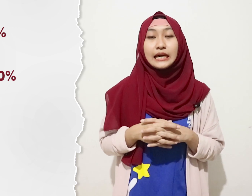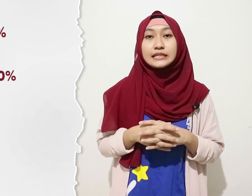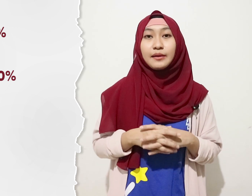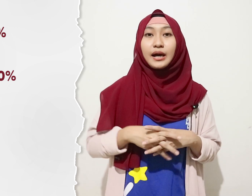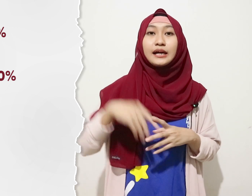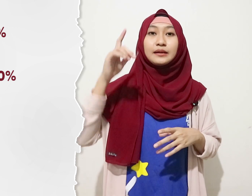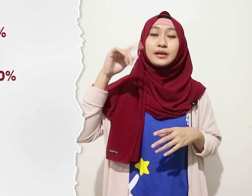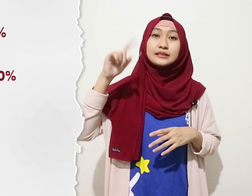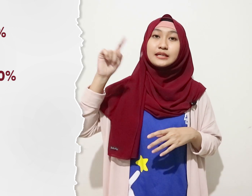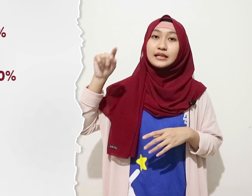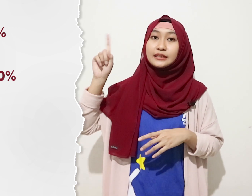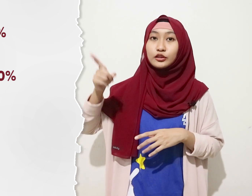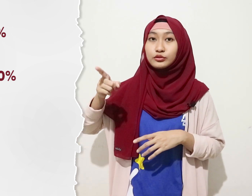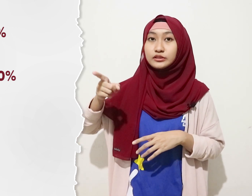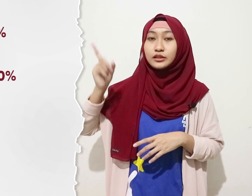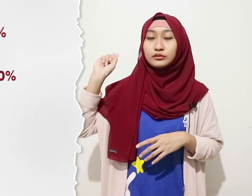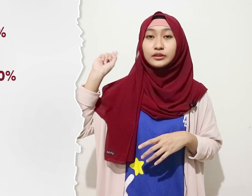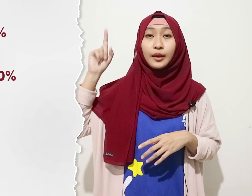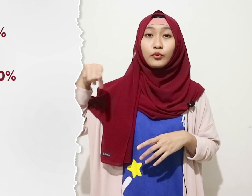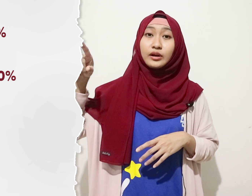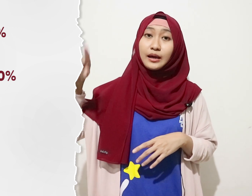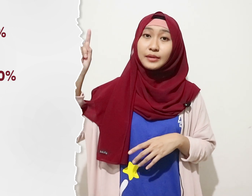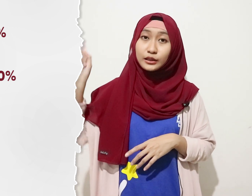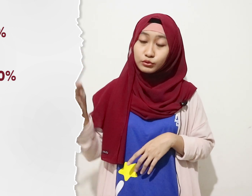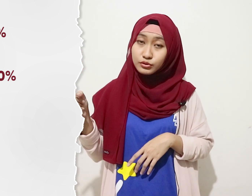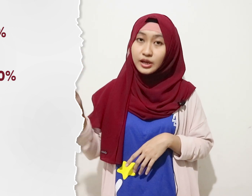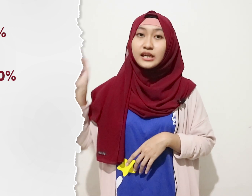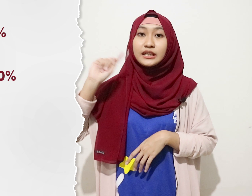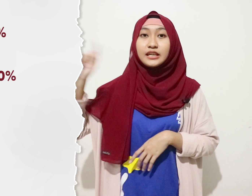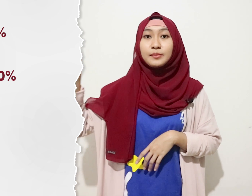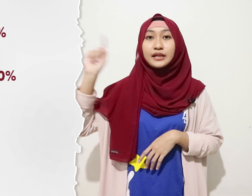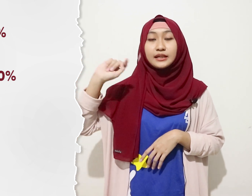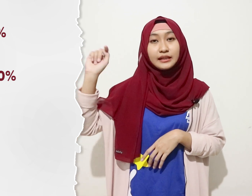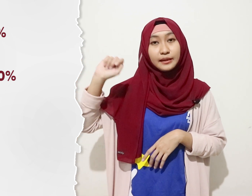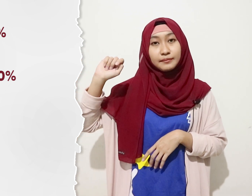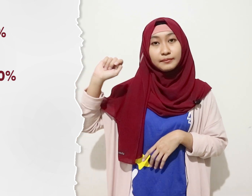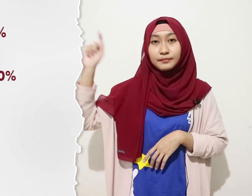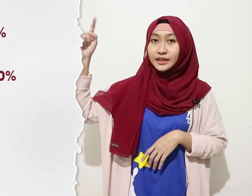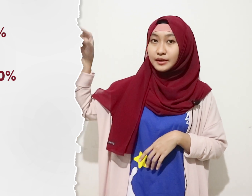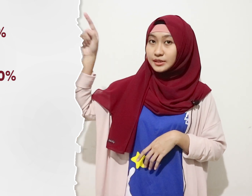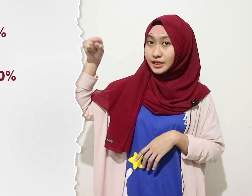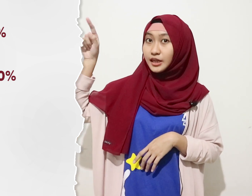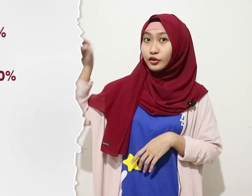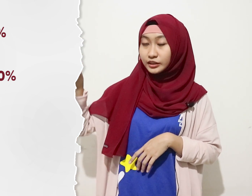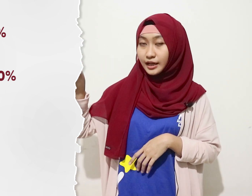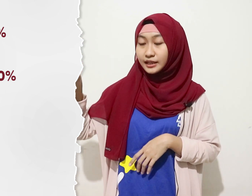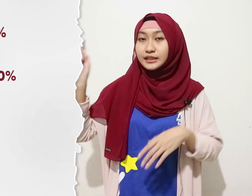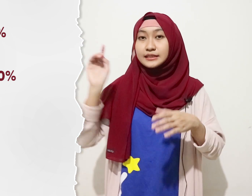aja. Maka 16 dikali 100 yaitu 1600 dibagi 6. Tanda persennya ngikut ya.